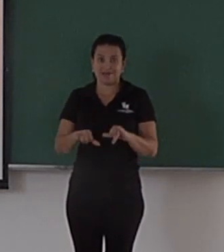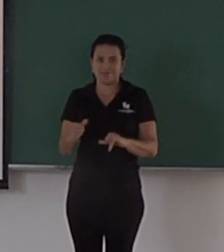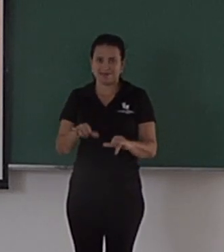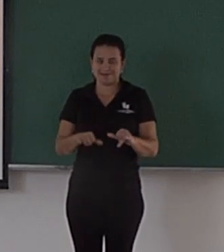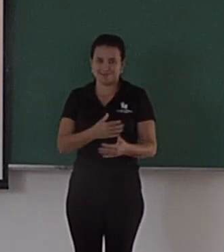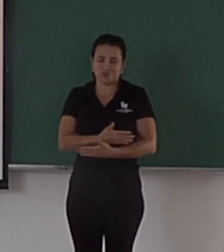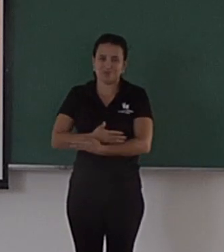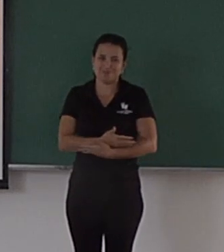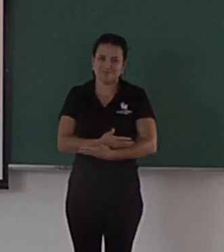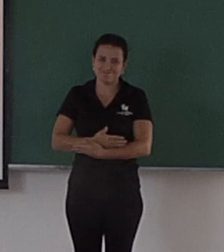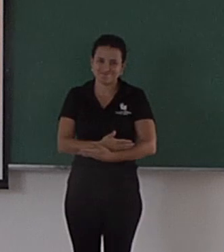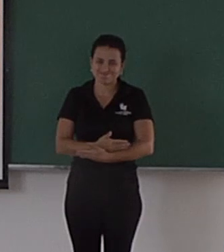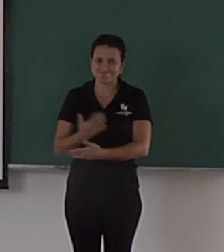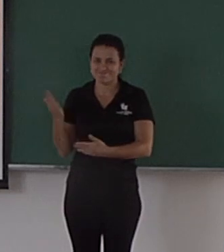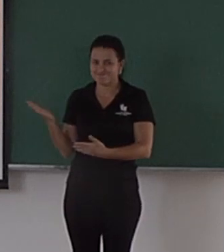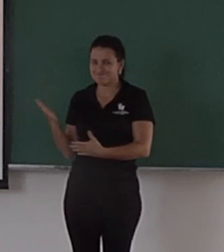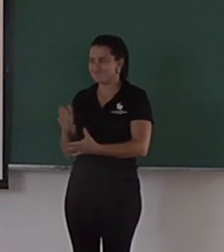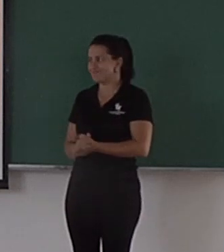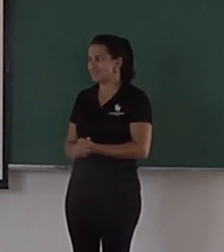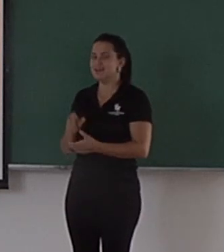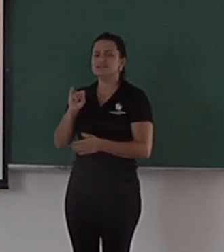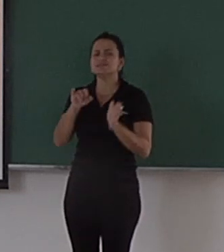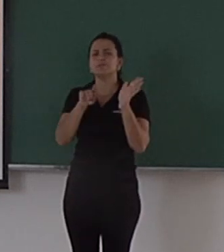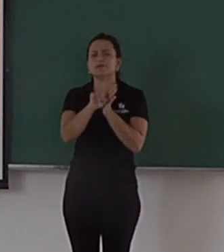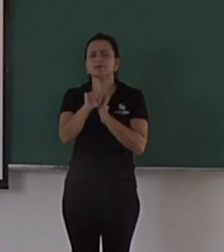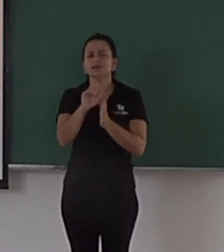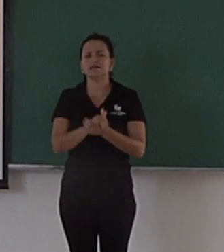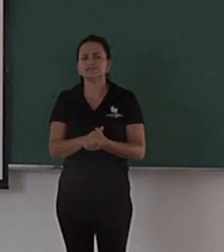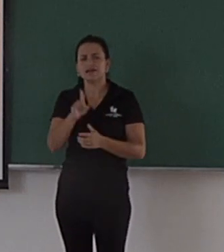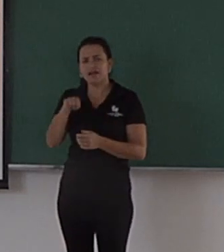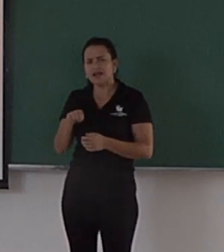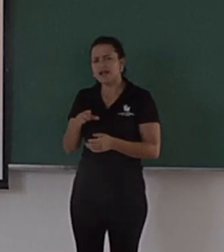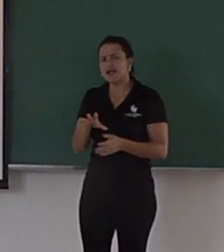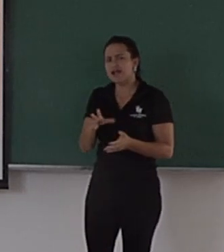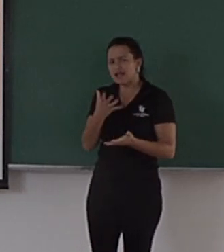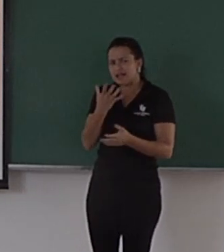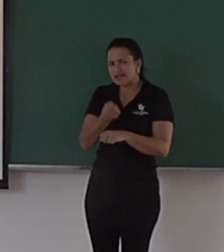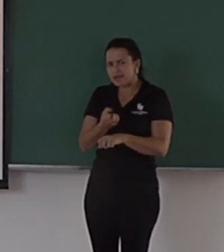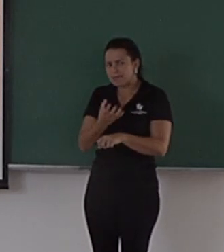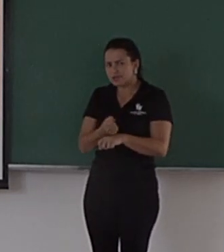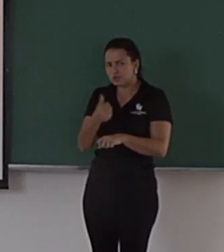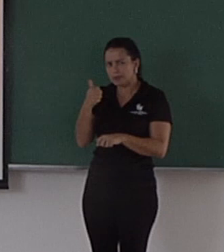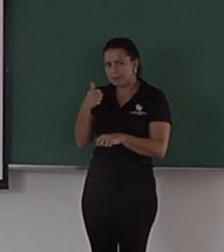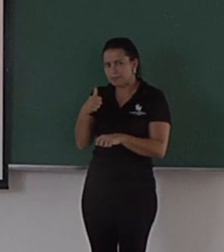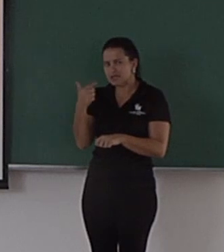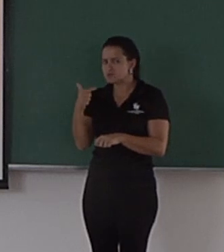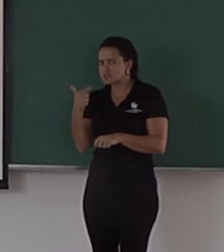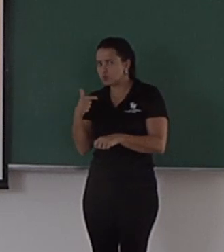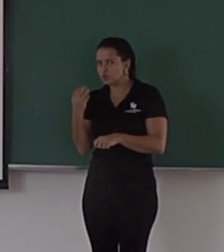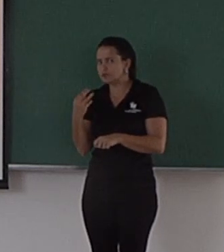ó. Então, isso aqui, se eu perguntasse para vocês assim, isso aqui é uma queimadura de primeiro, segundo ou terceiro